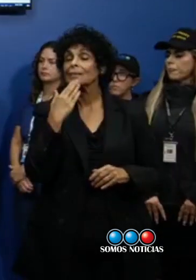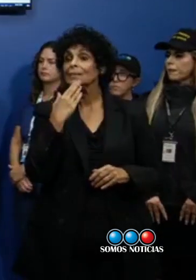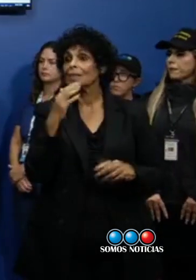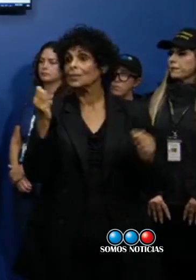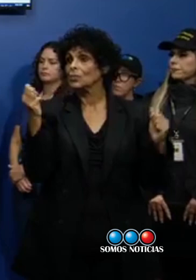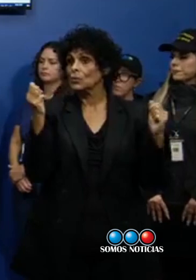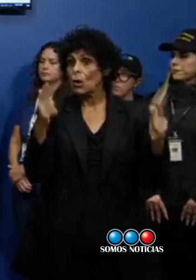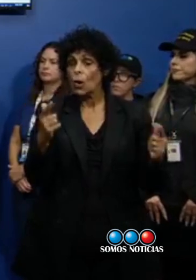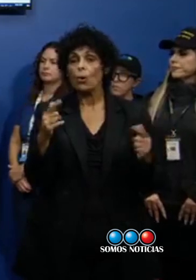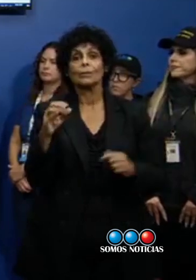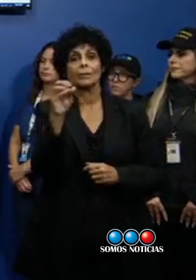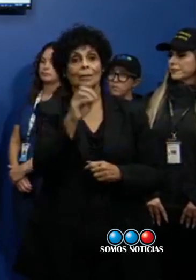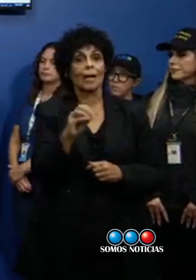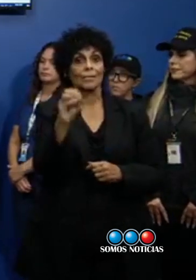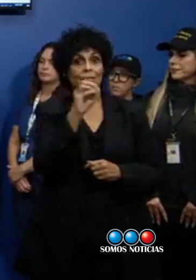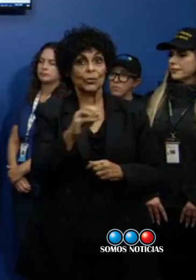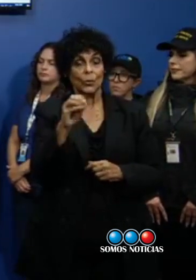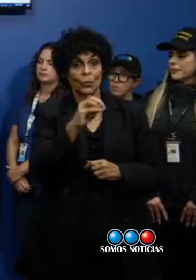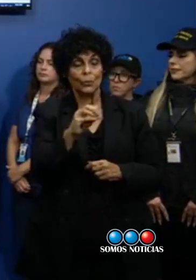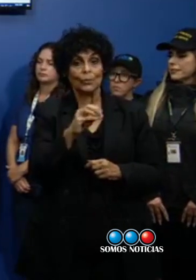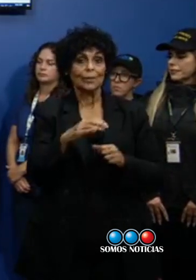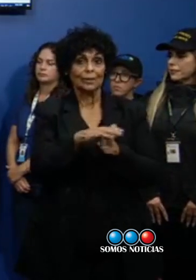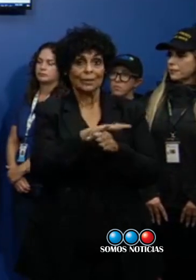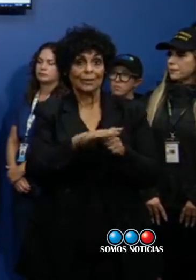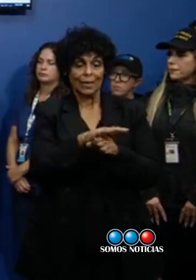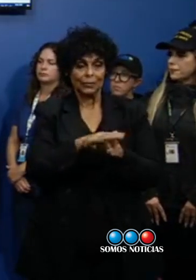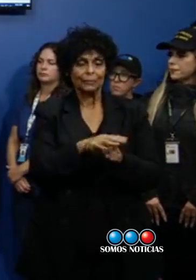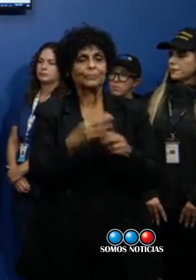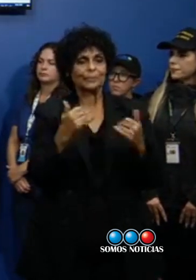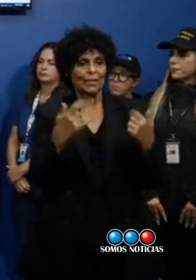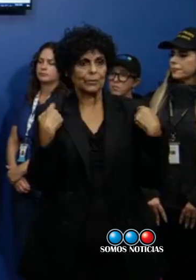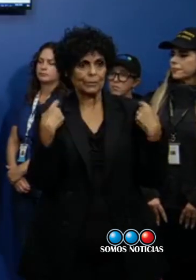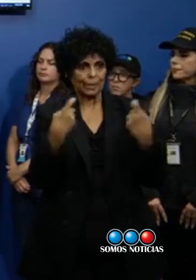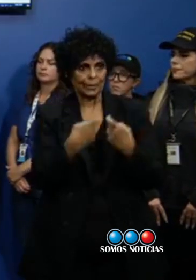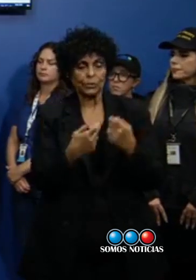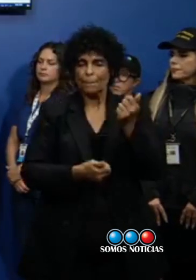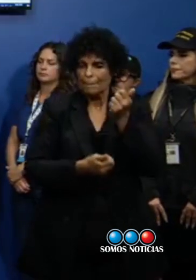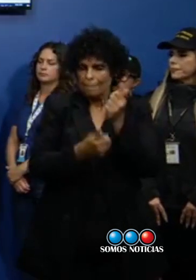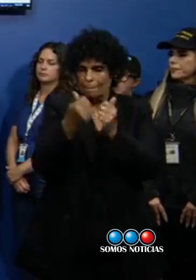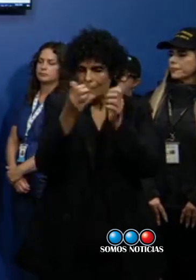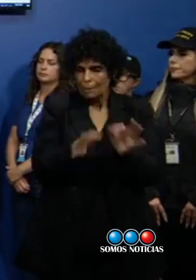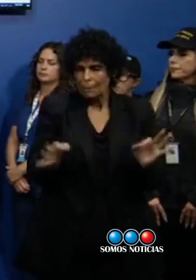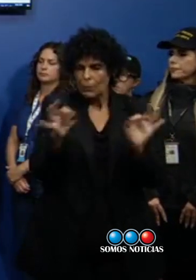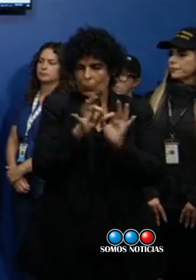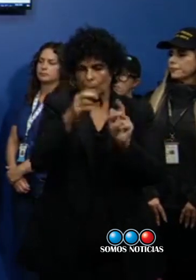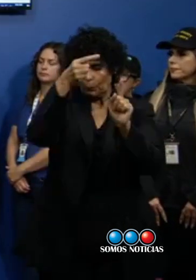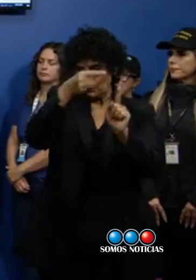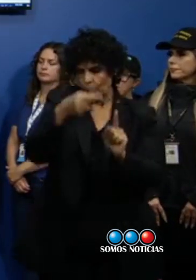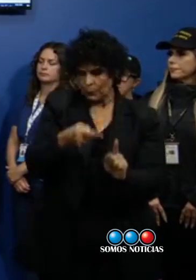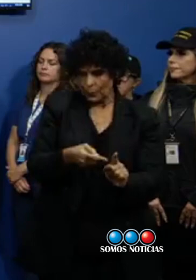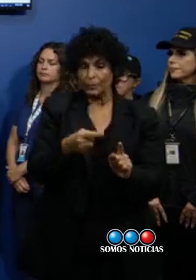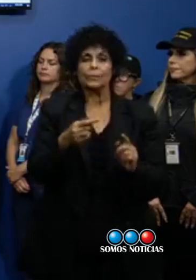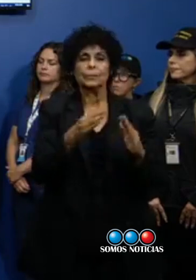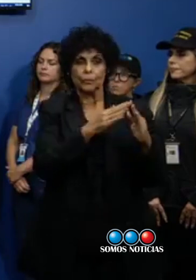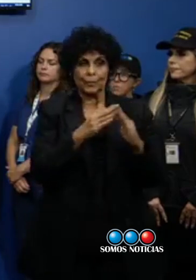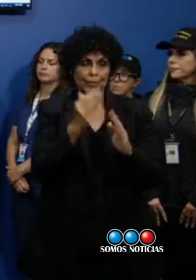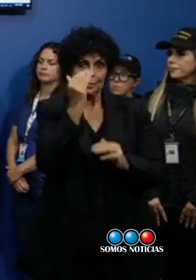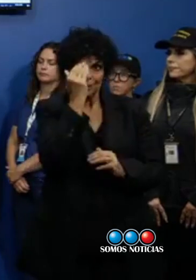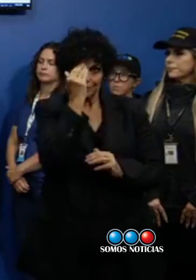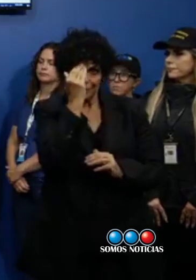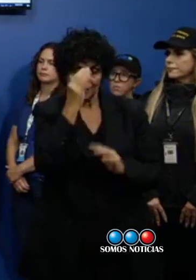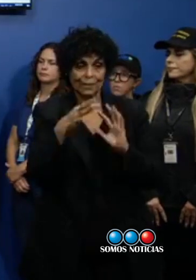gracias leadership ahora voy a Resaltar alguno de los puntos más importantes que queremos que la comunidad sepa y